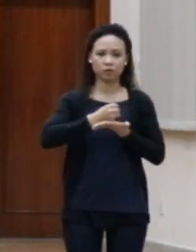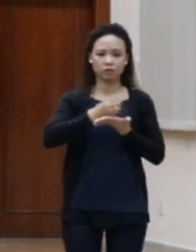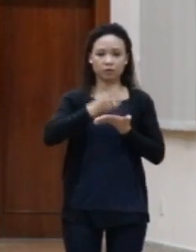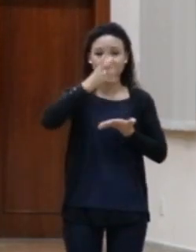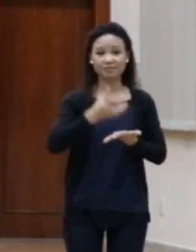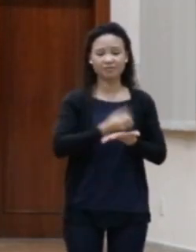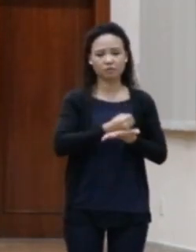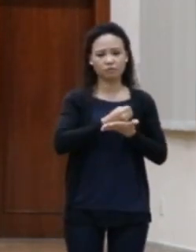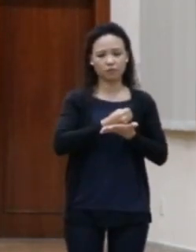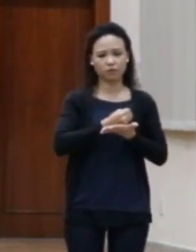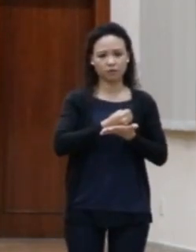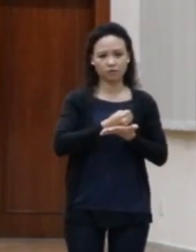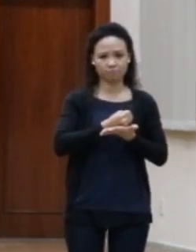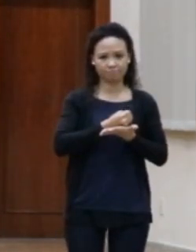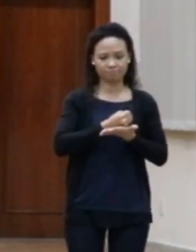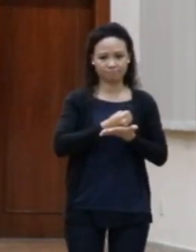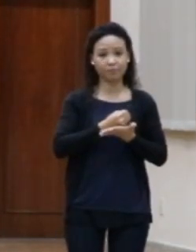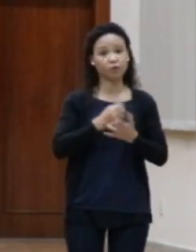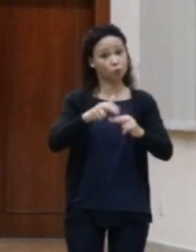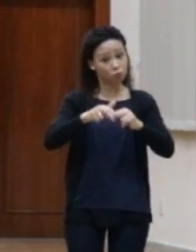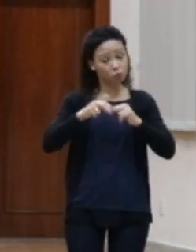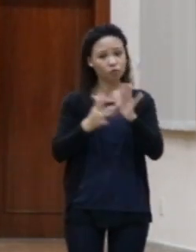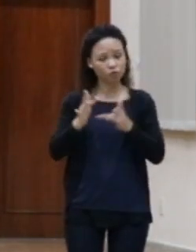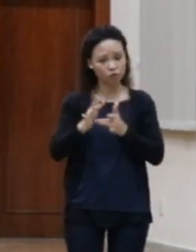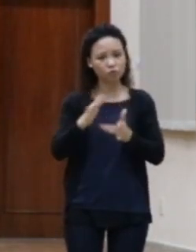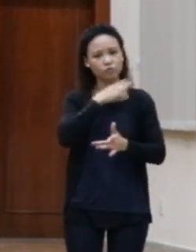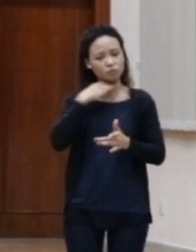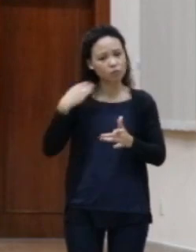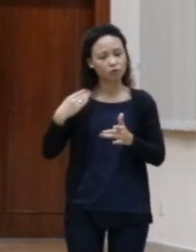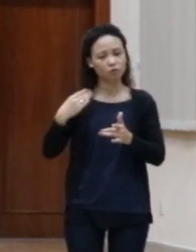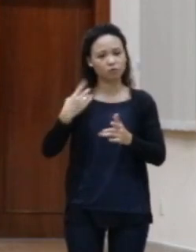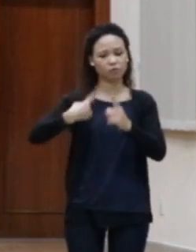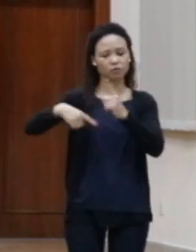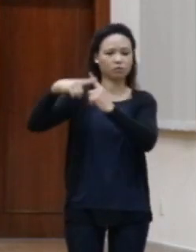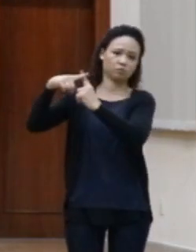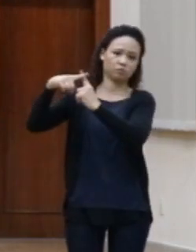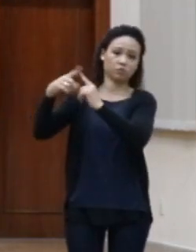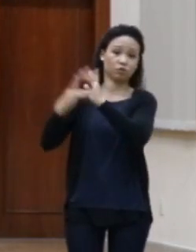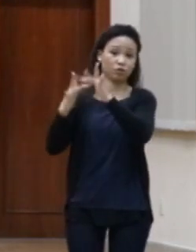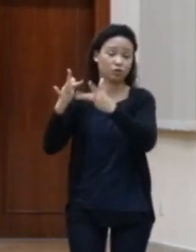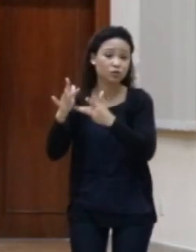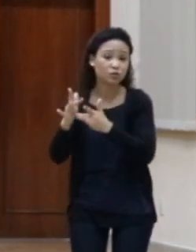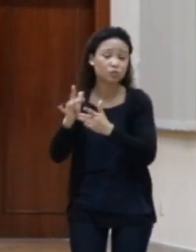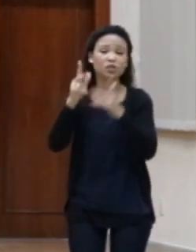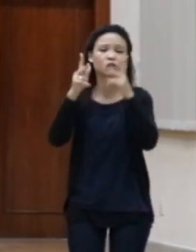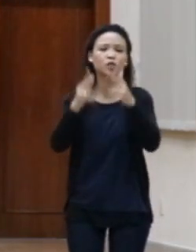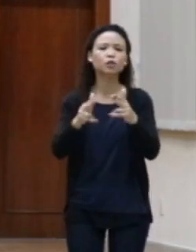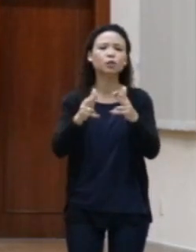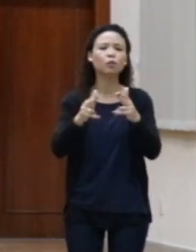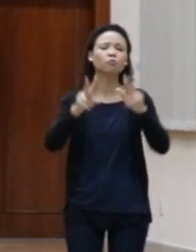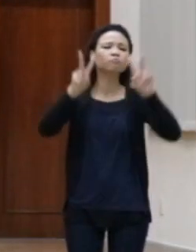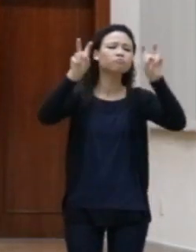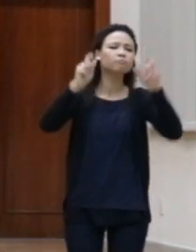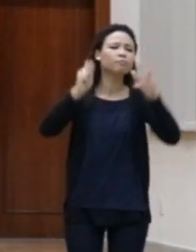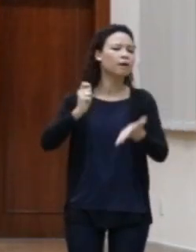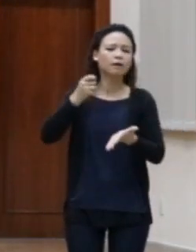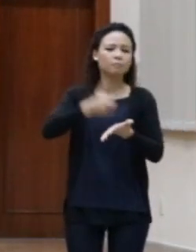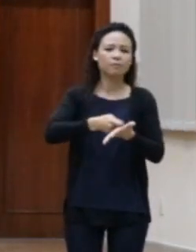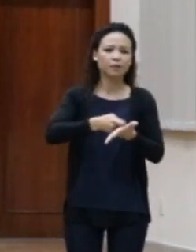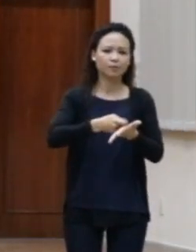Cristo morreu na cruz. A obra de Jesus comprou para nós a salvação, a cura do